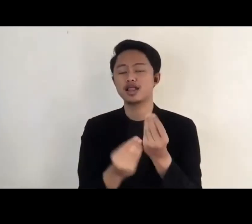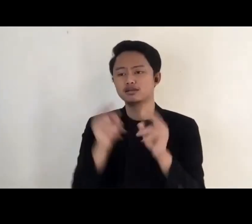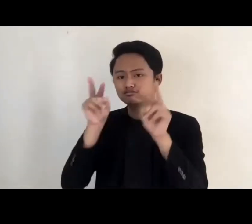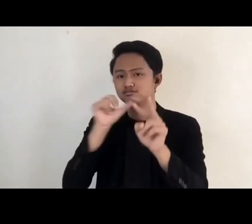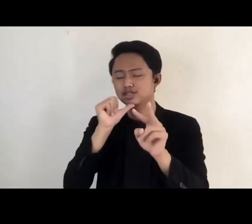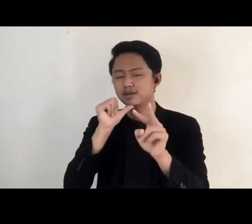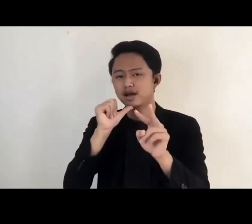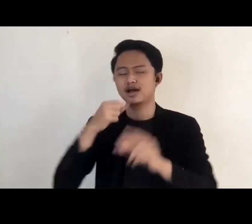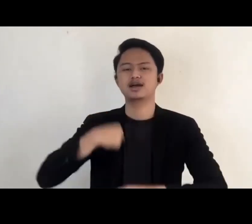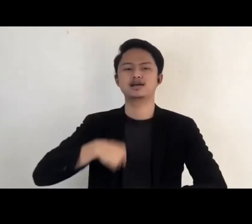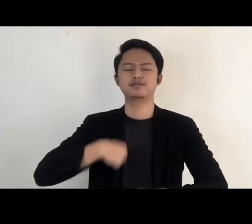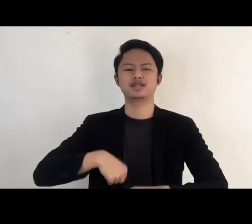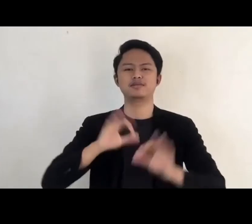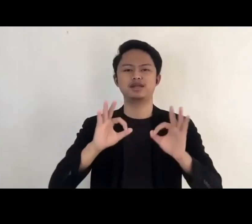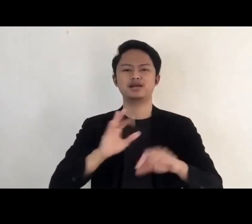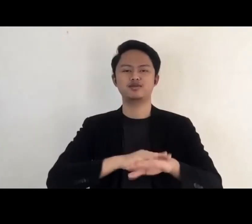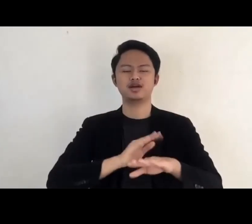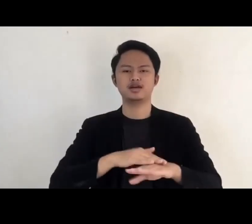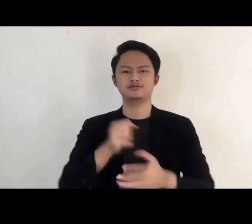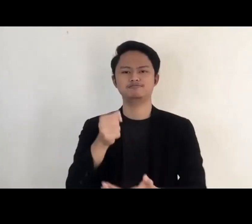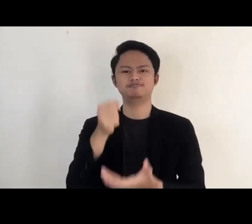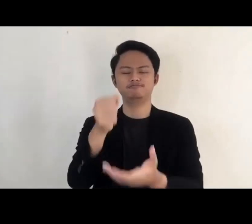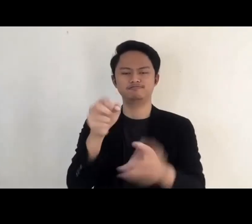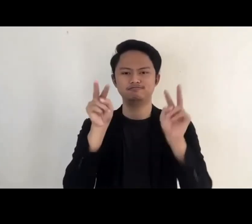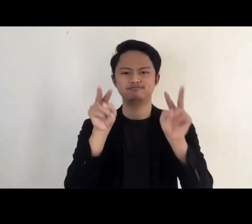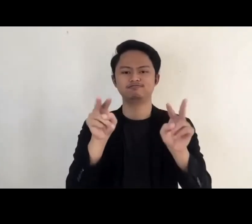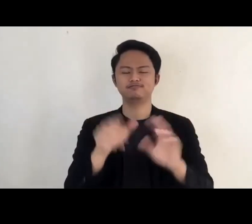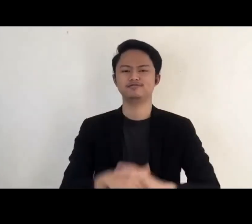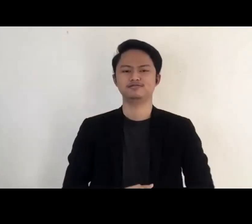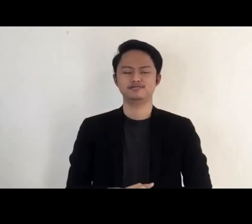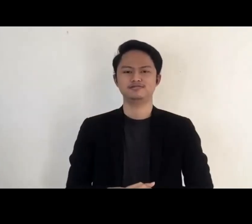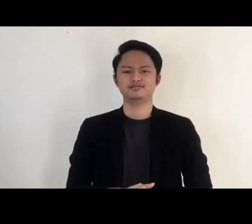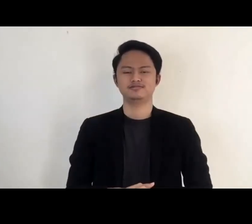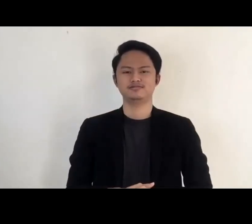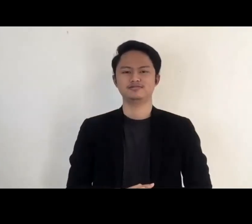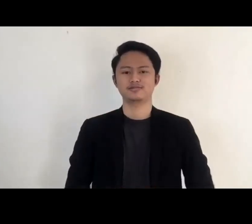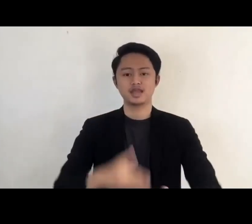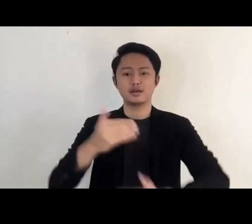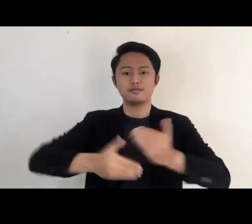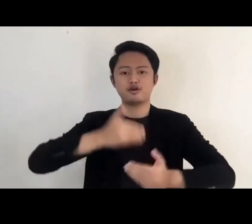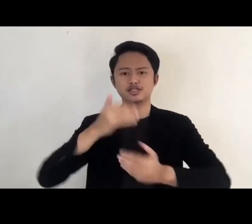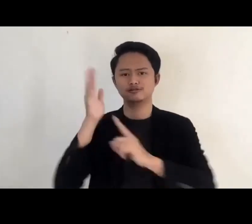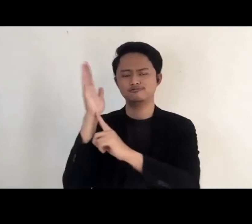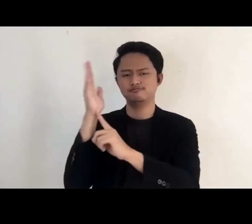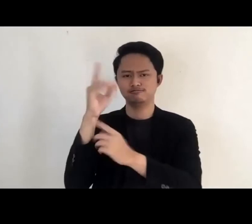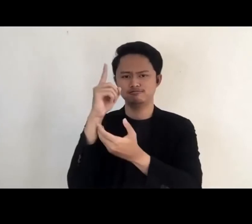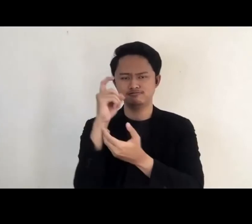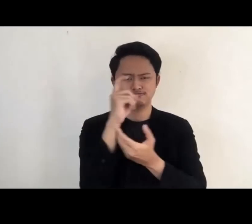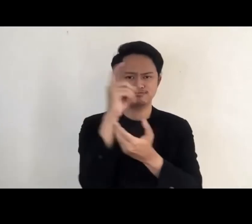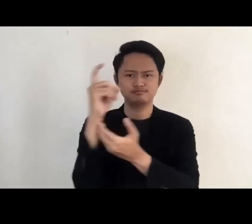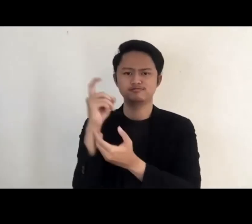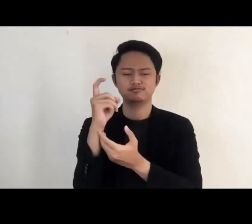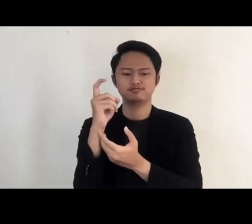Kemendikbud. Nah, saya juga ingin menyampaikan bahwa untuk bagian dari dokumentasi webinar kali ini, apa yang